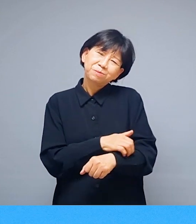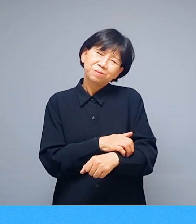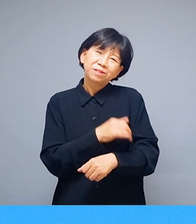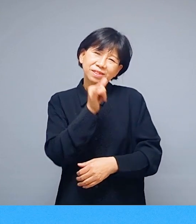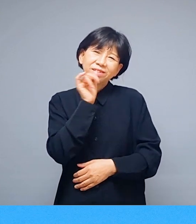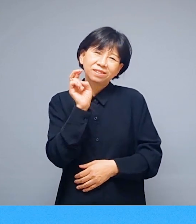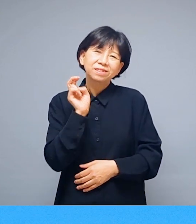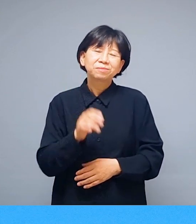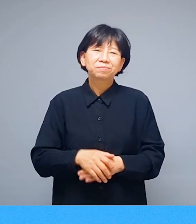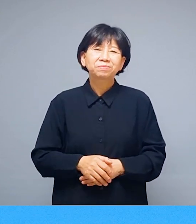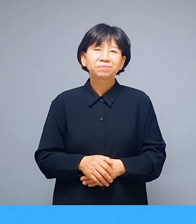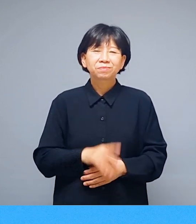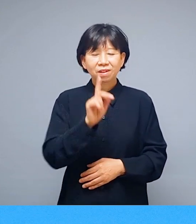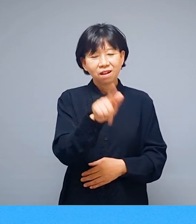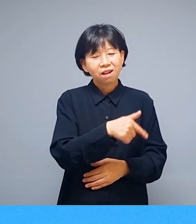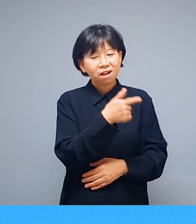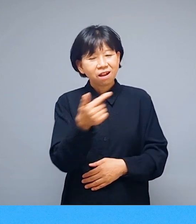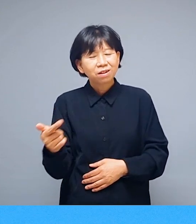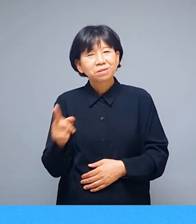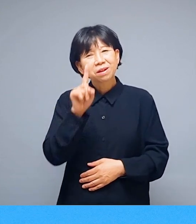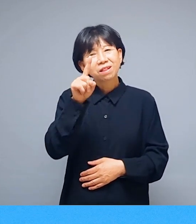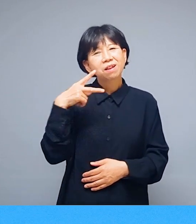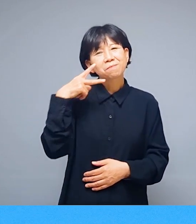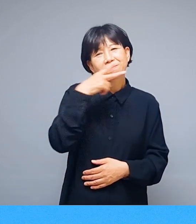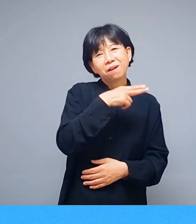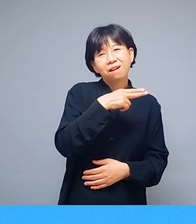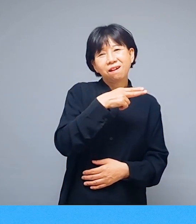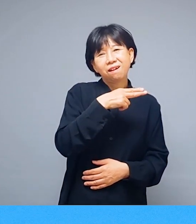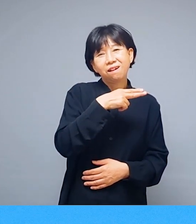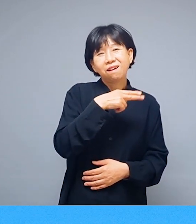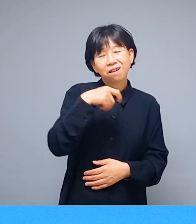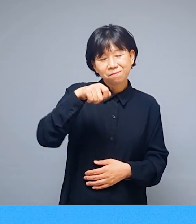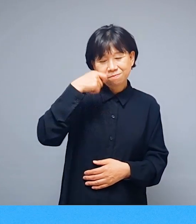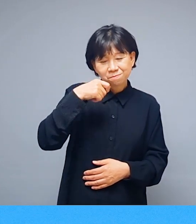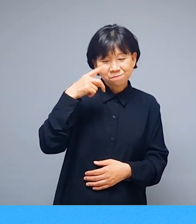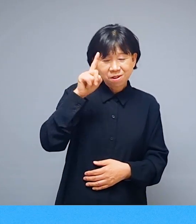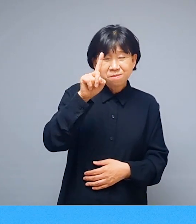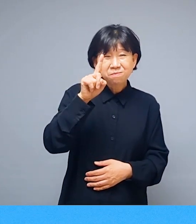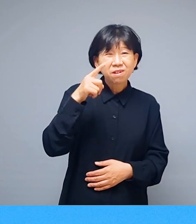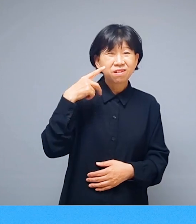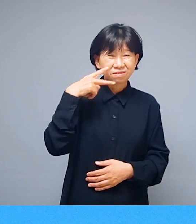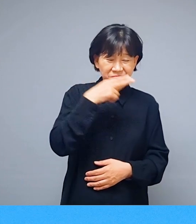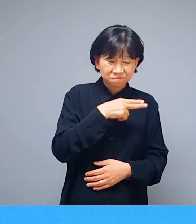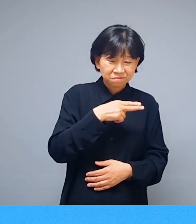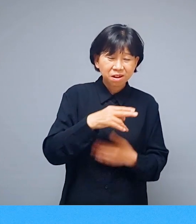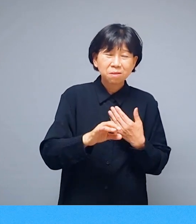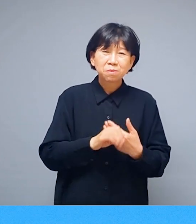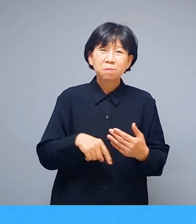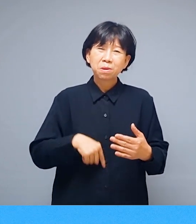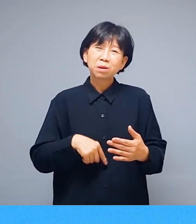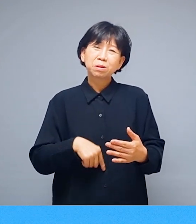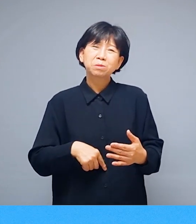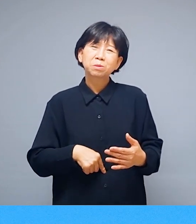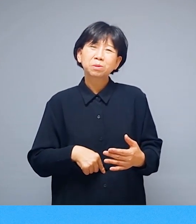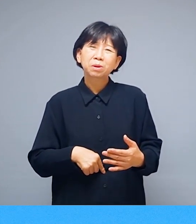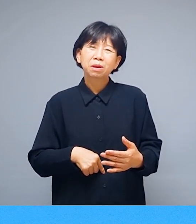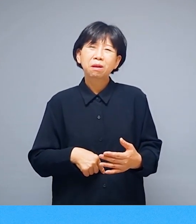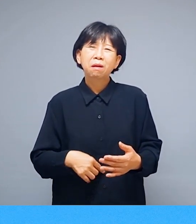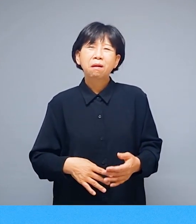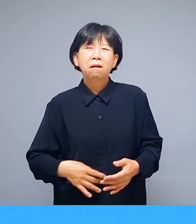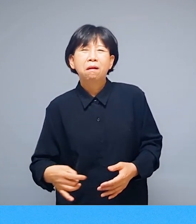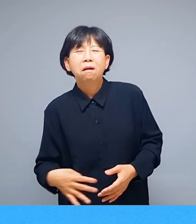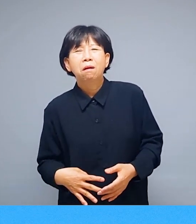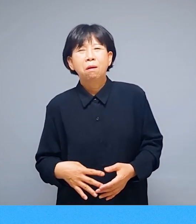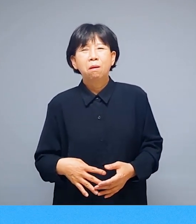밥 한 끼 안 먹으면요, 뱃속에서 막 전쟁을 해요. 꼬르륵. 네. 왜